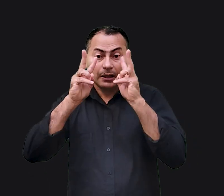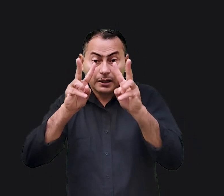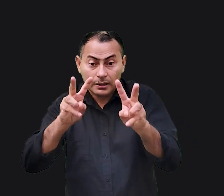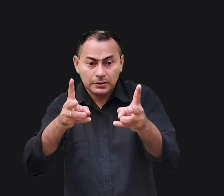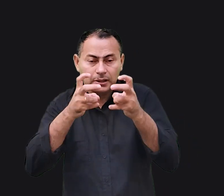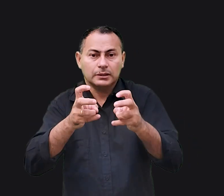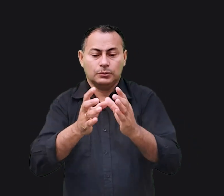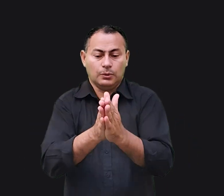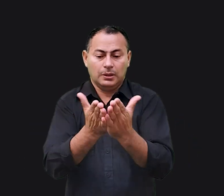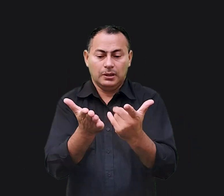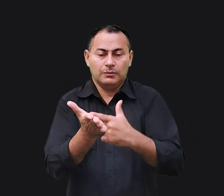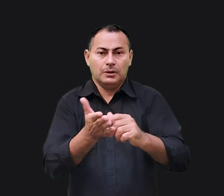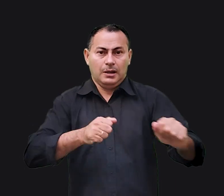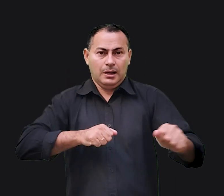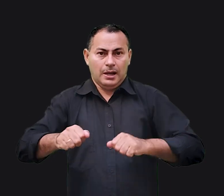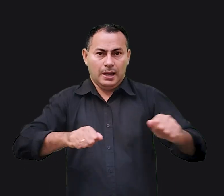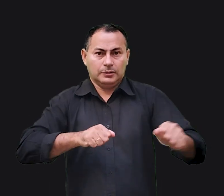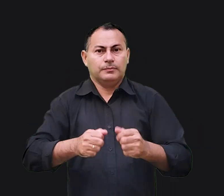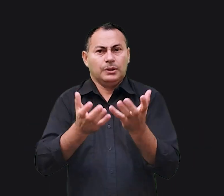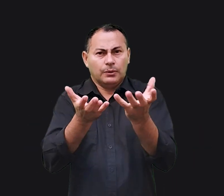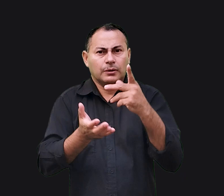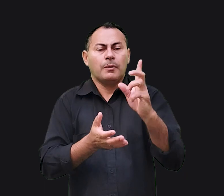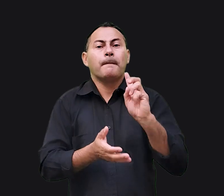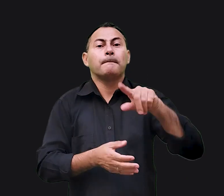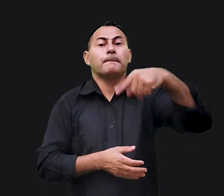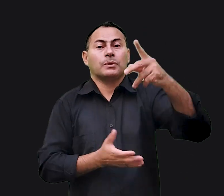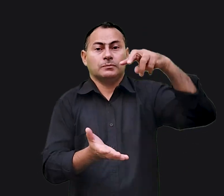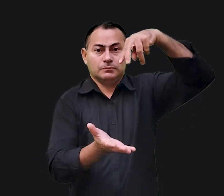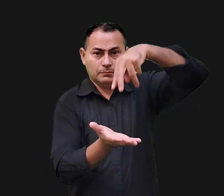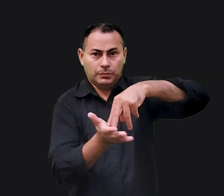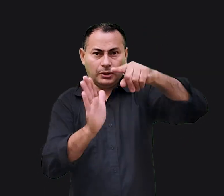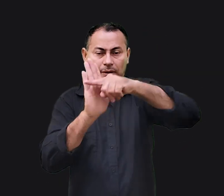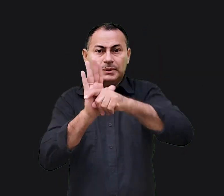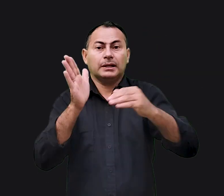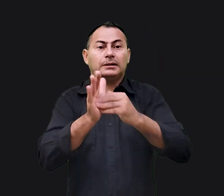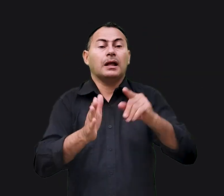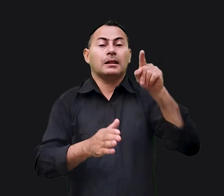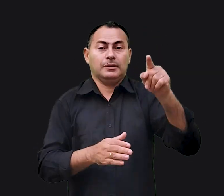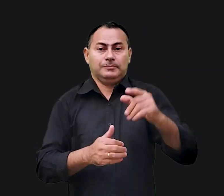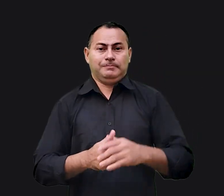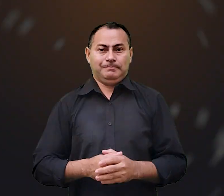invisível do livro de Atos. Eu conto com você para o próximo programa. Até lá.